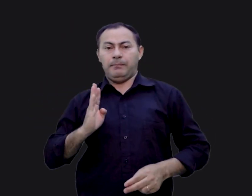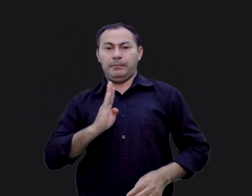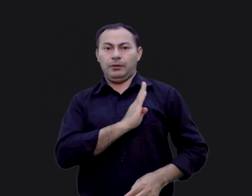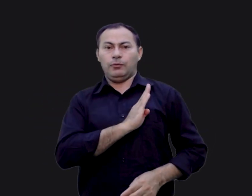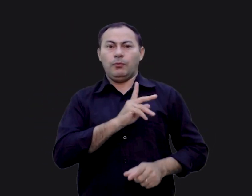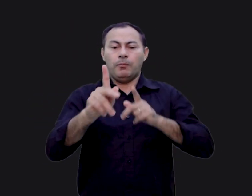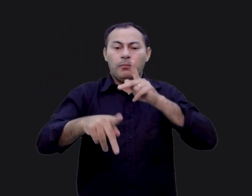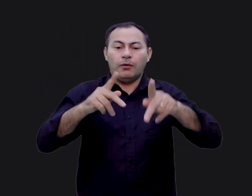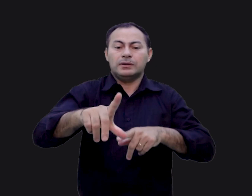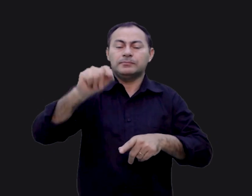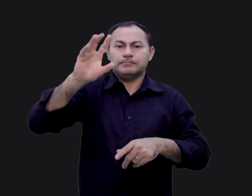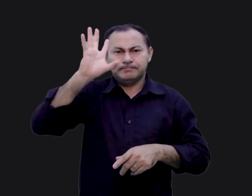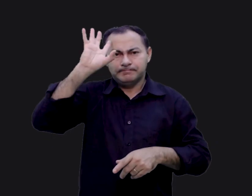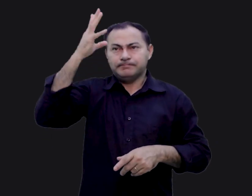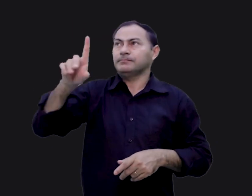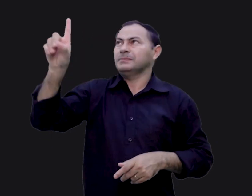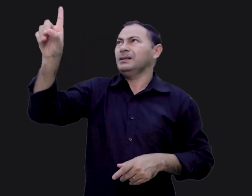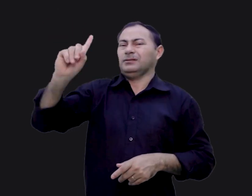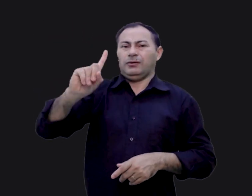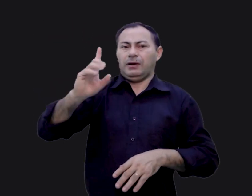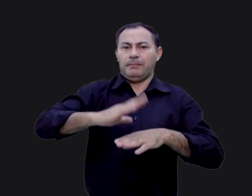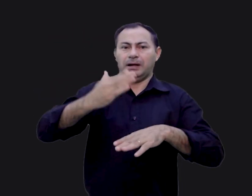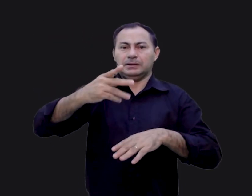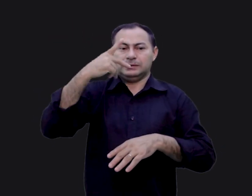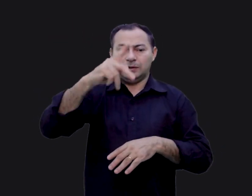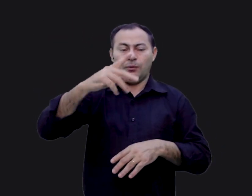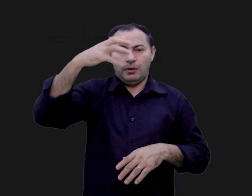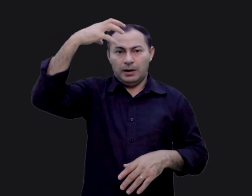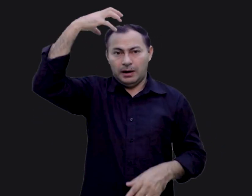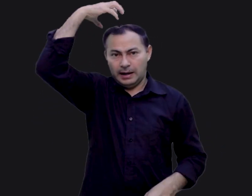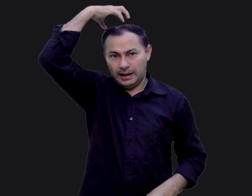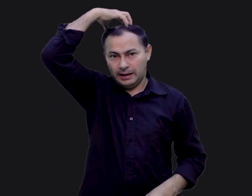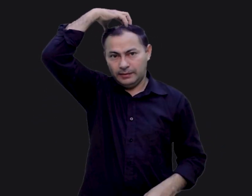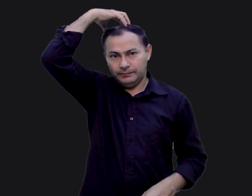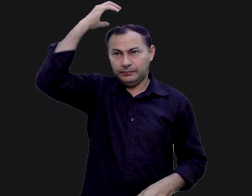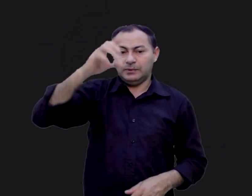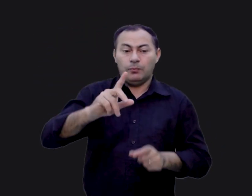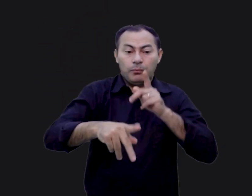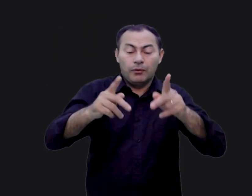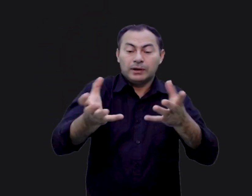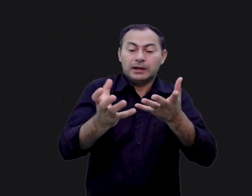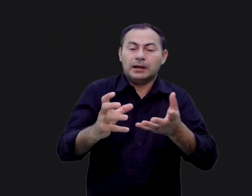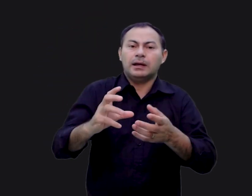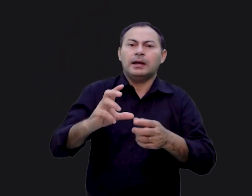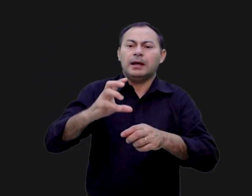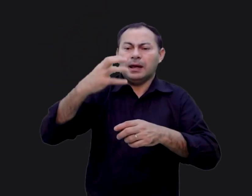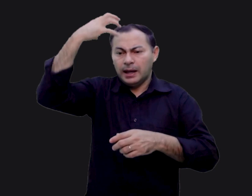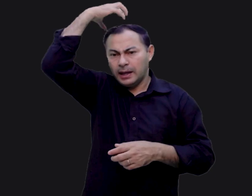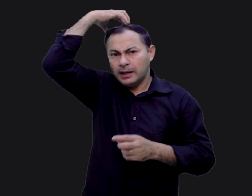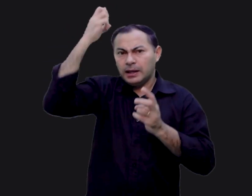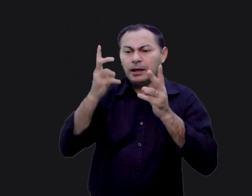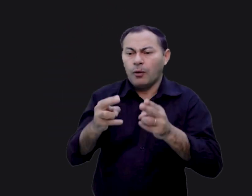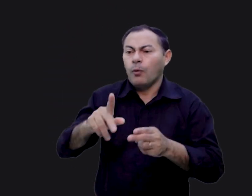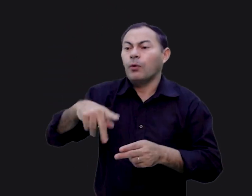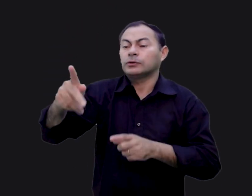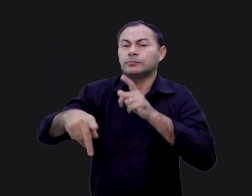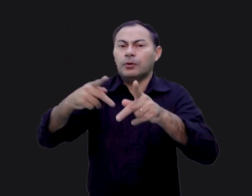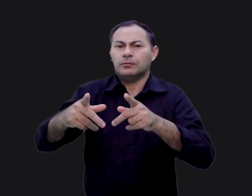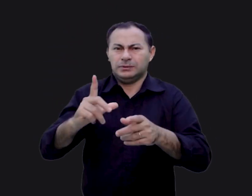o reino que o povo escolheu quando decidiu que Deus não seria mais o seu rei. Eles quiseram ter reis como as outras nações tinham.